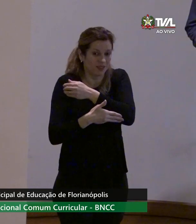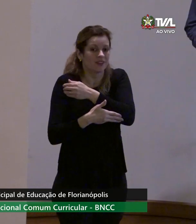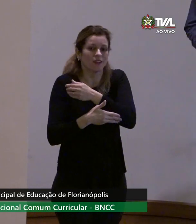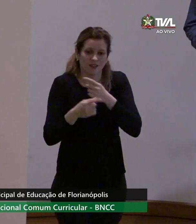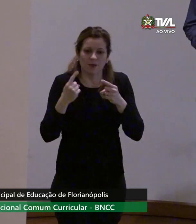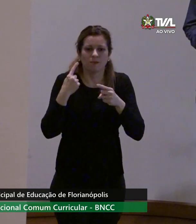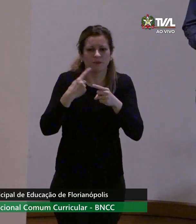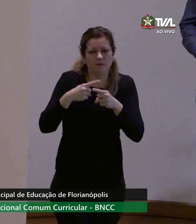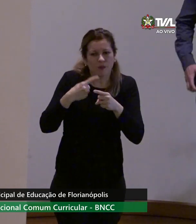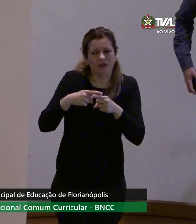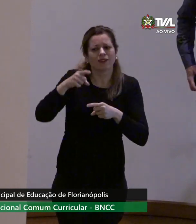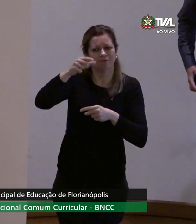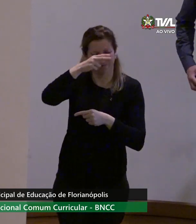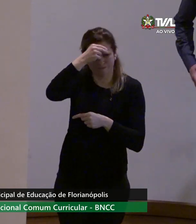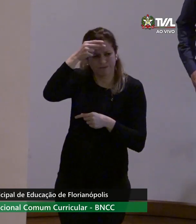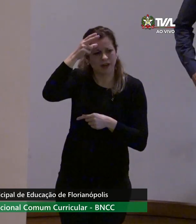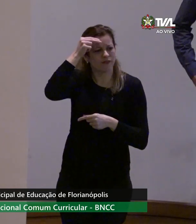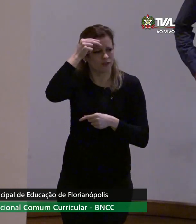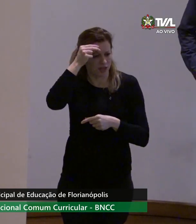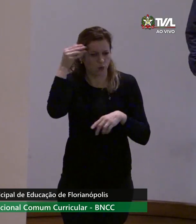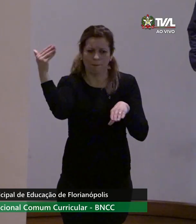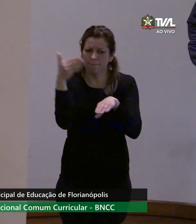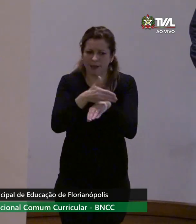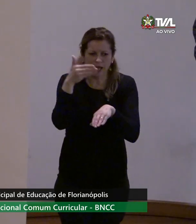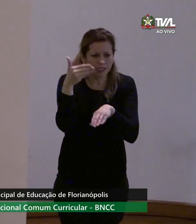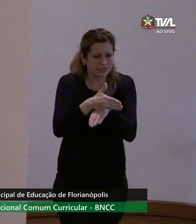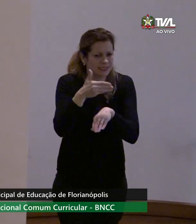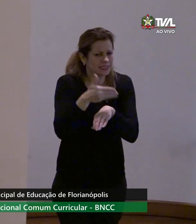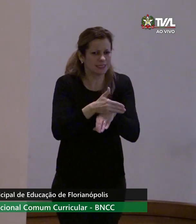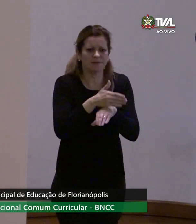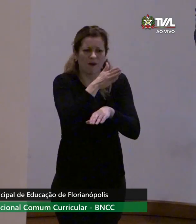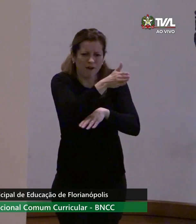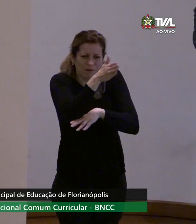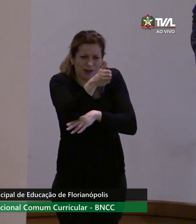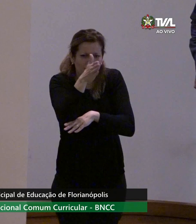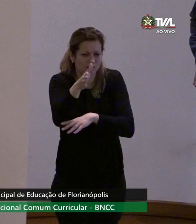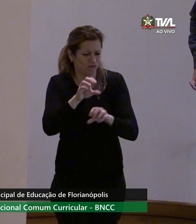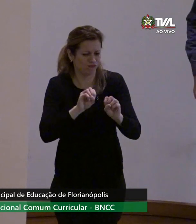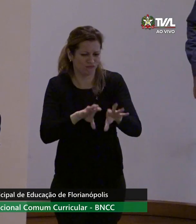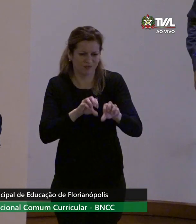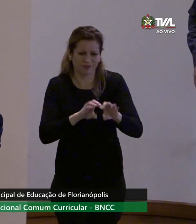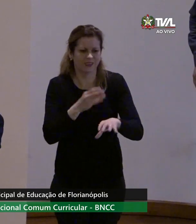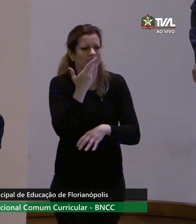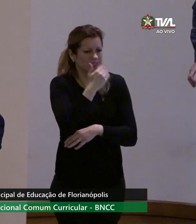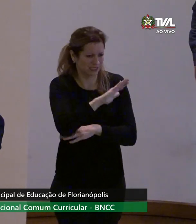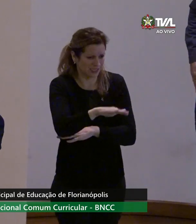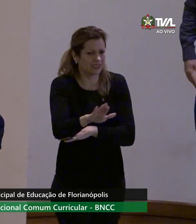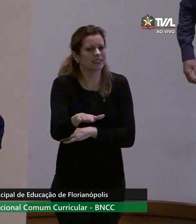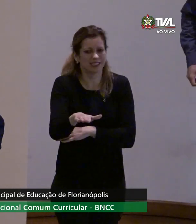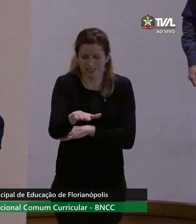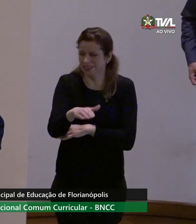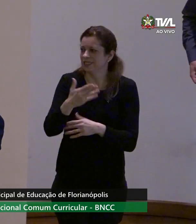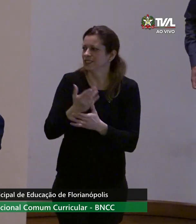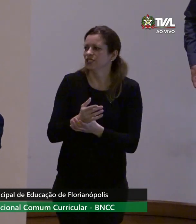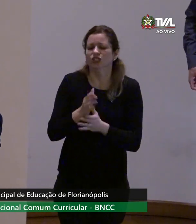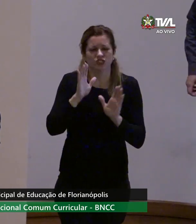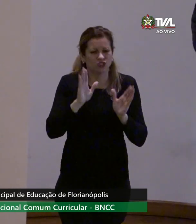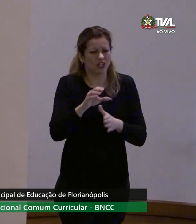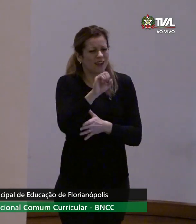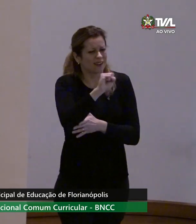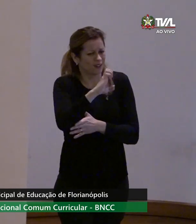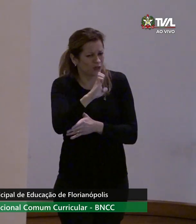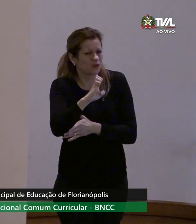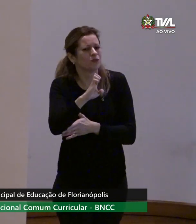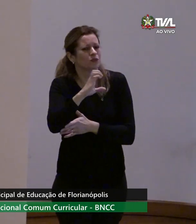Prefeito tem participado muito das atividades de educação já teve como o prefeito diversas vezes no seque